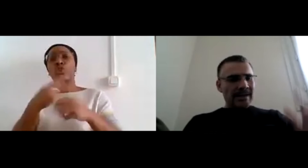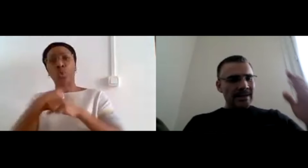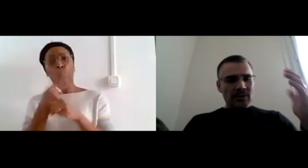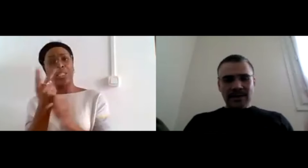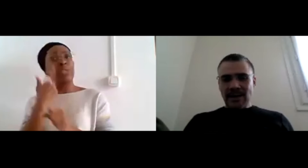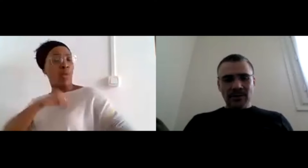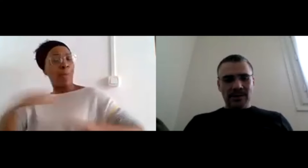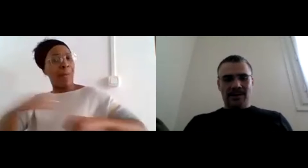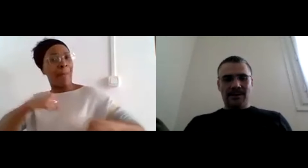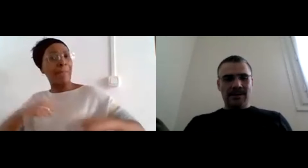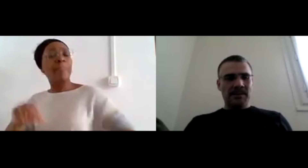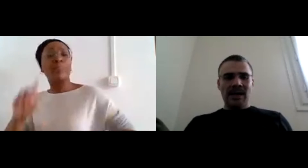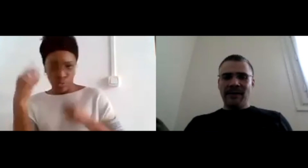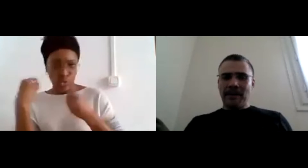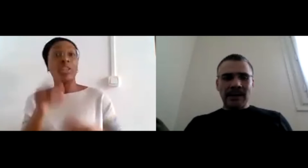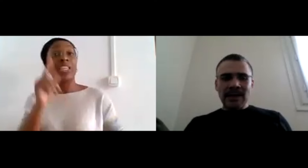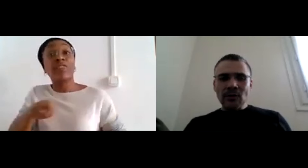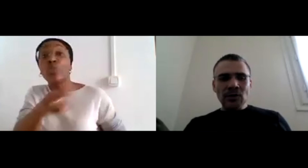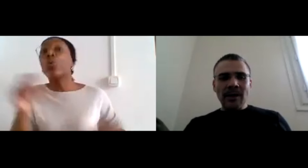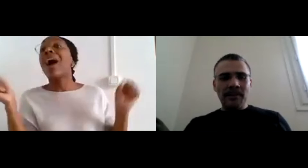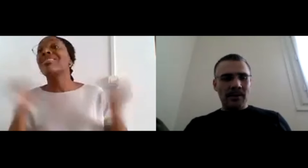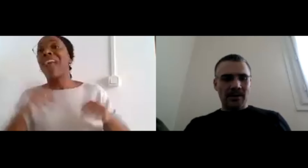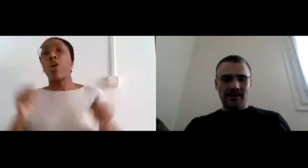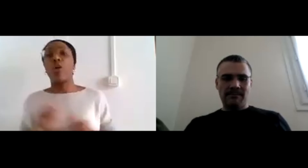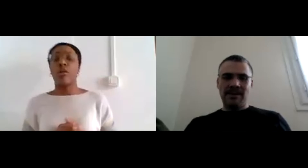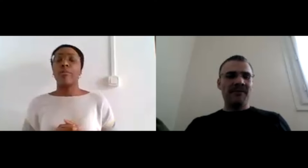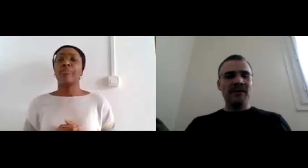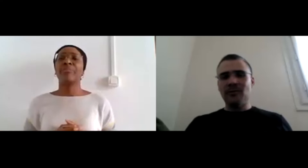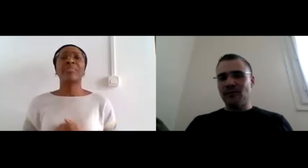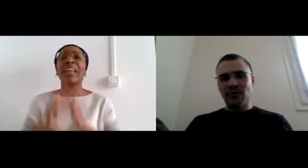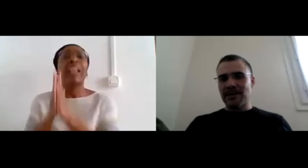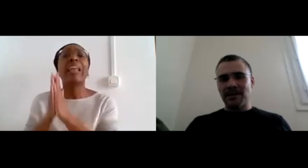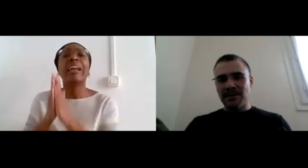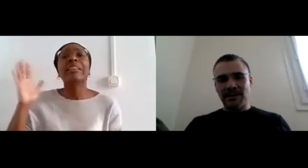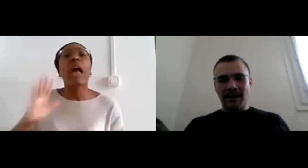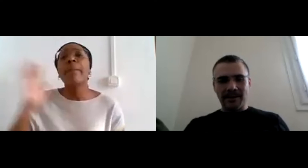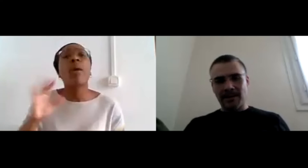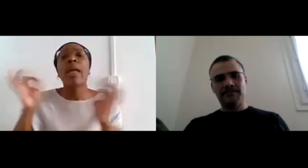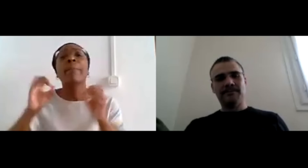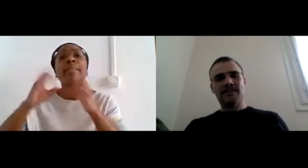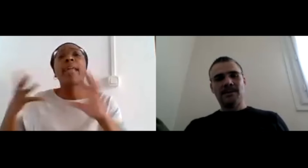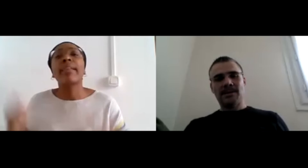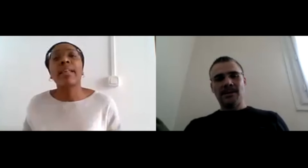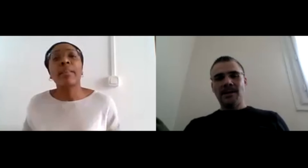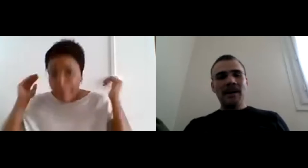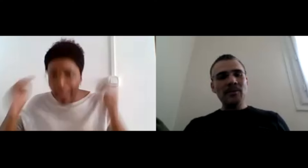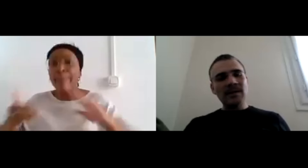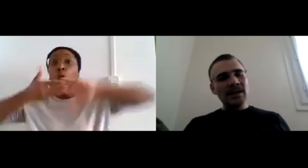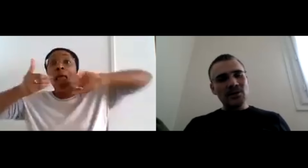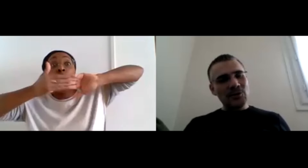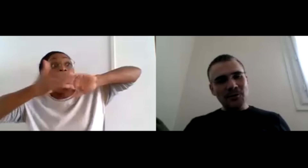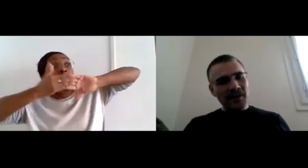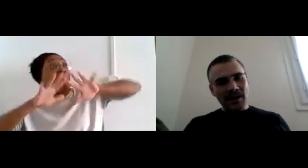Donc, cette église de Thessalonique, eh bien, elle n'avait pas de réseaux sociaux à l'époque, mais ça a fait le tour du bassin méditerranéen. Pas